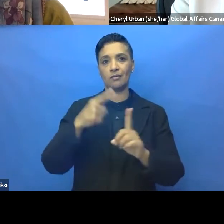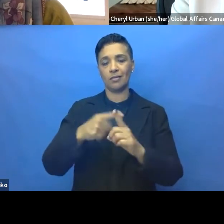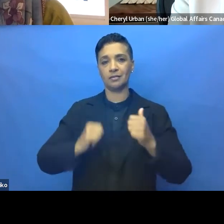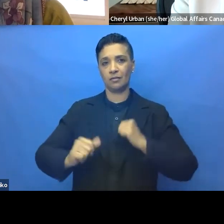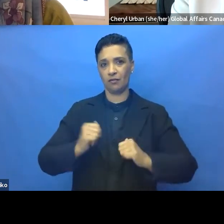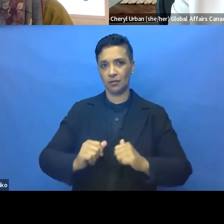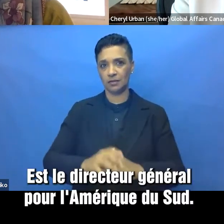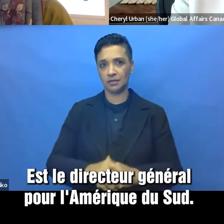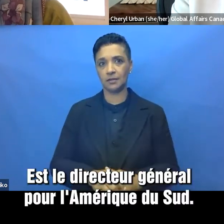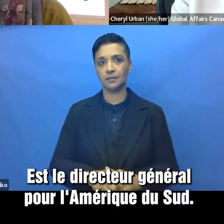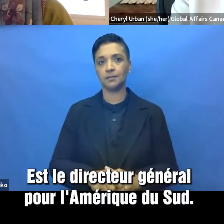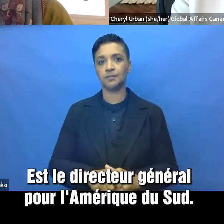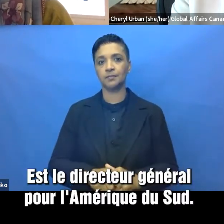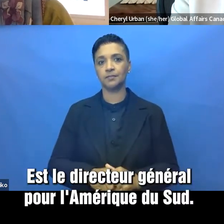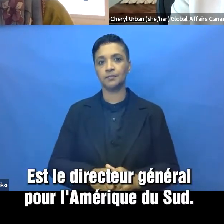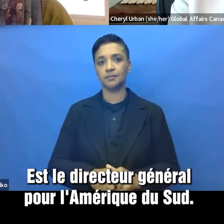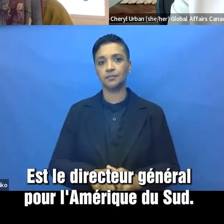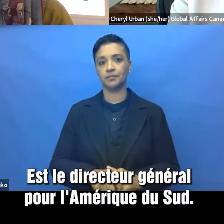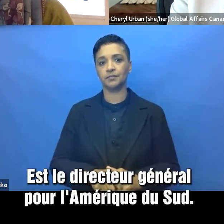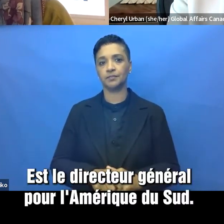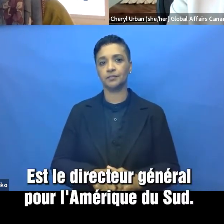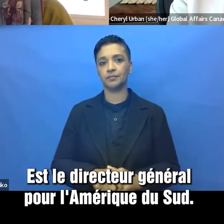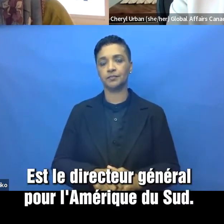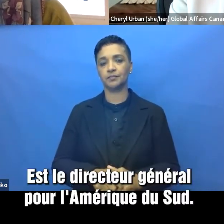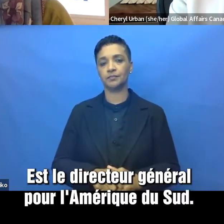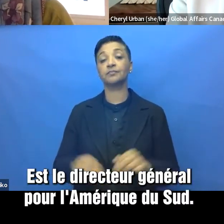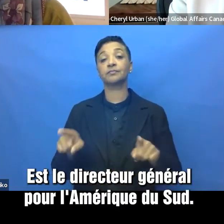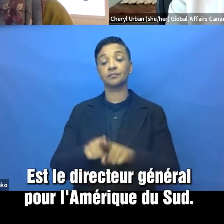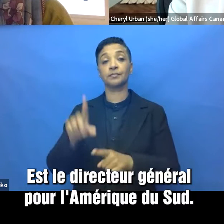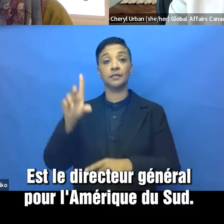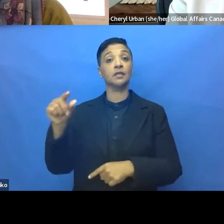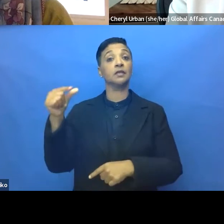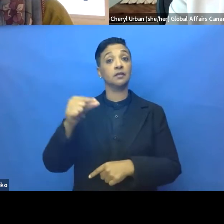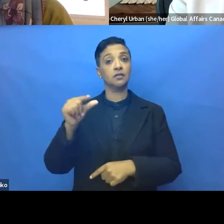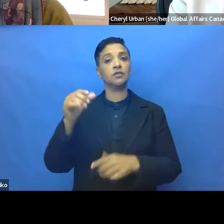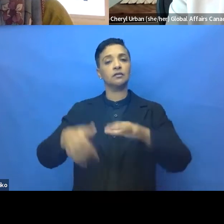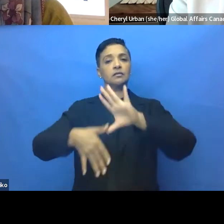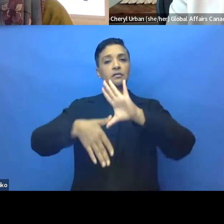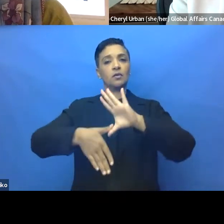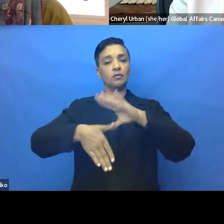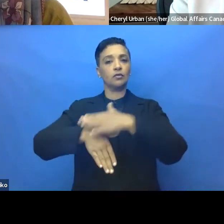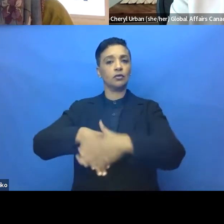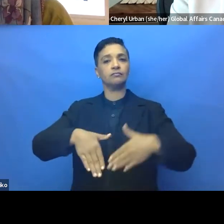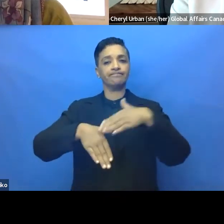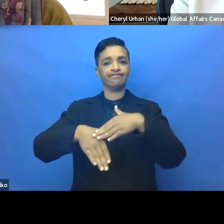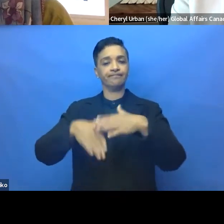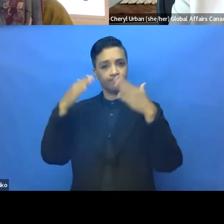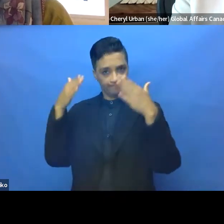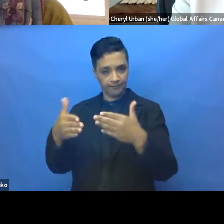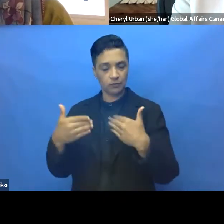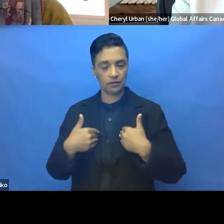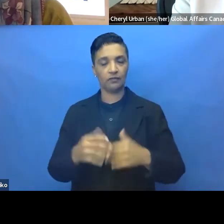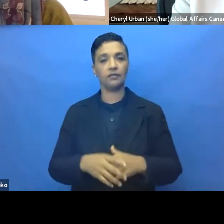prior to this, Ms. Urban served as the Director General of South America and Elle est le directeur général